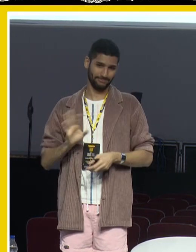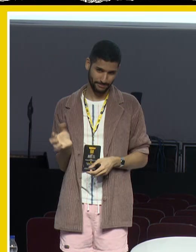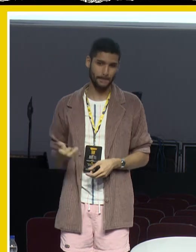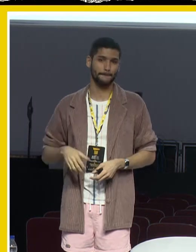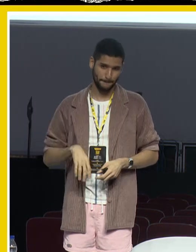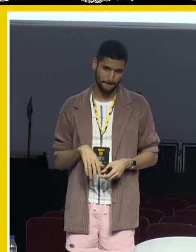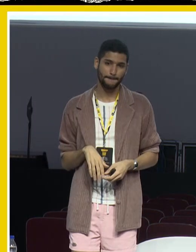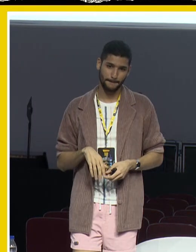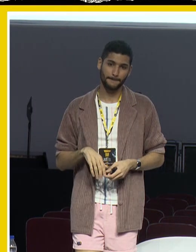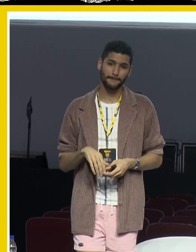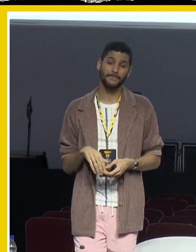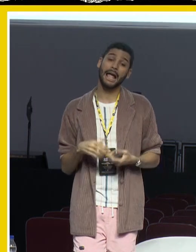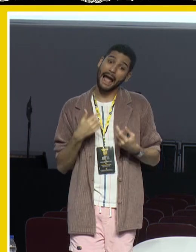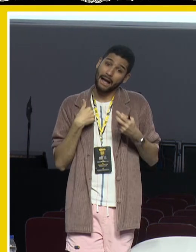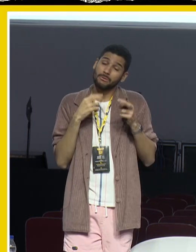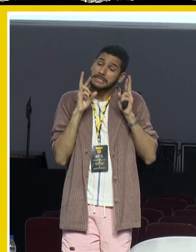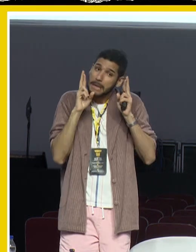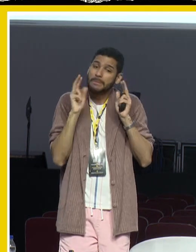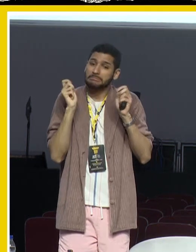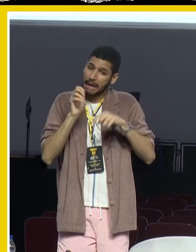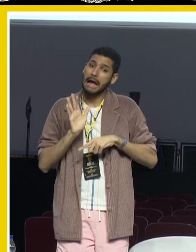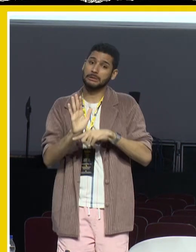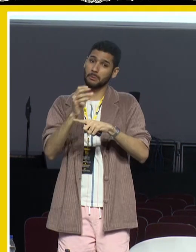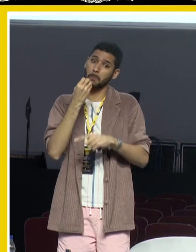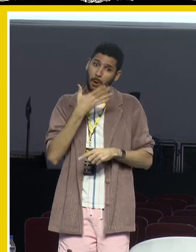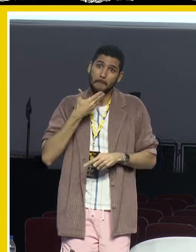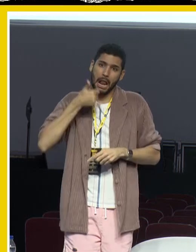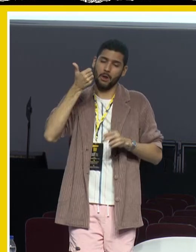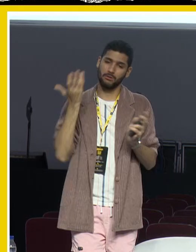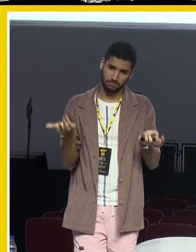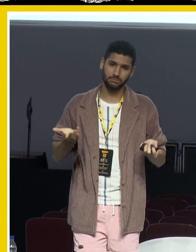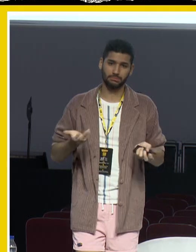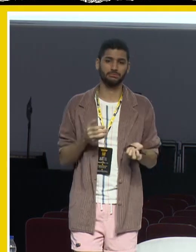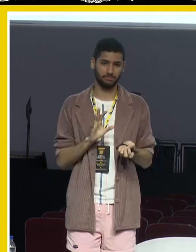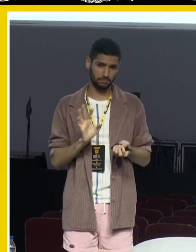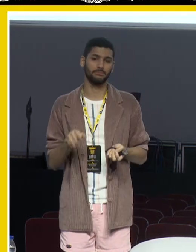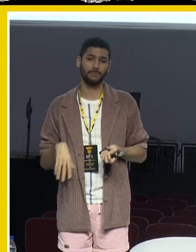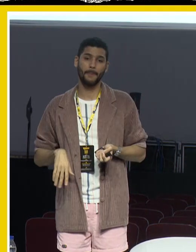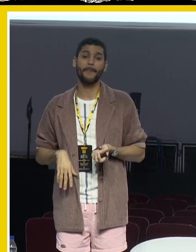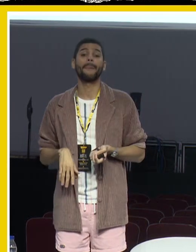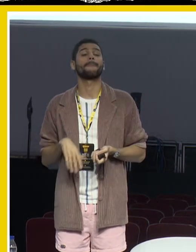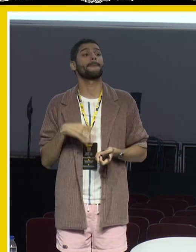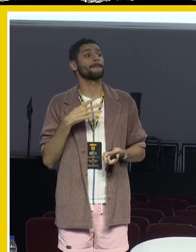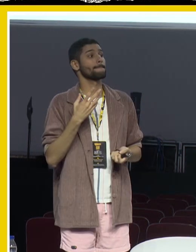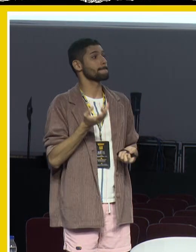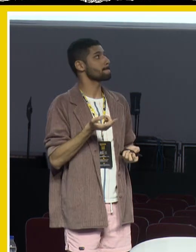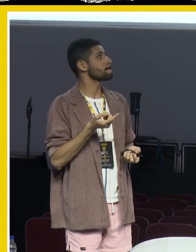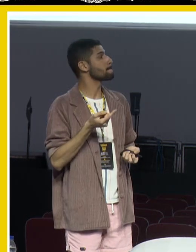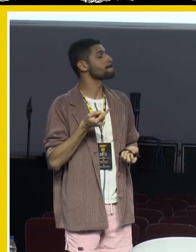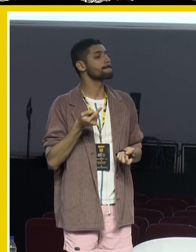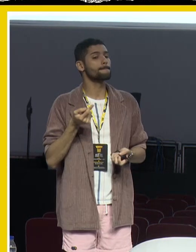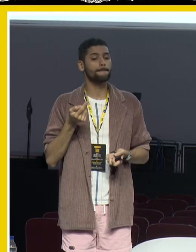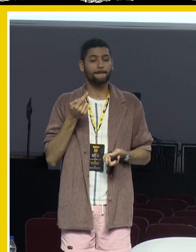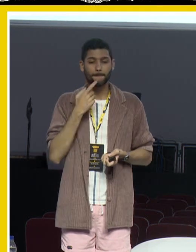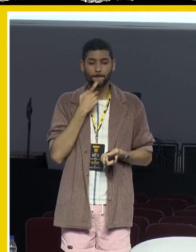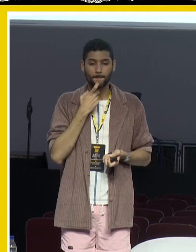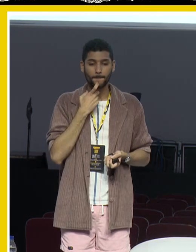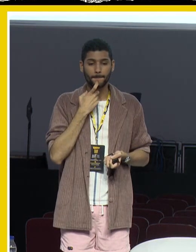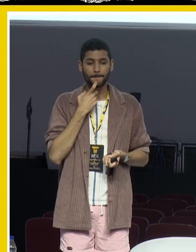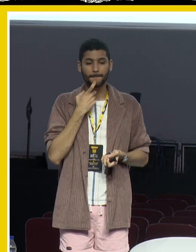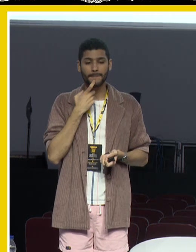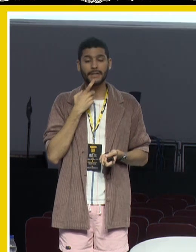não consegui ouvir através da dublagem o conteúdo do meu canal e eu espero que isso ajude os ajude para que eles possam